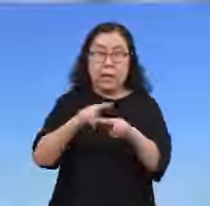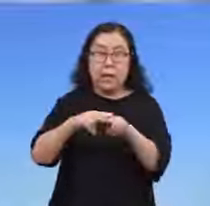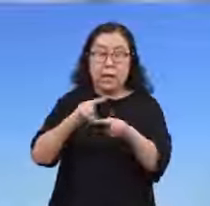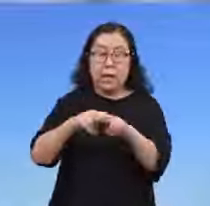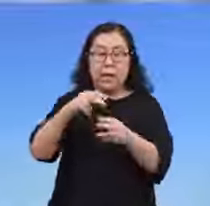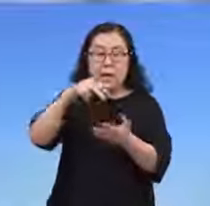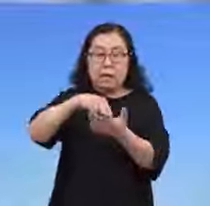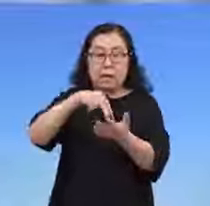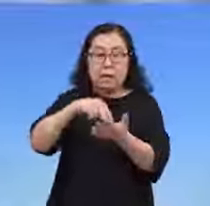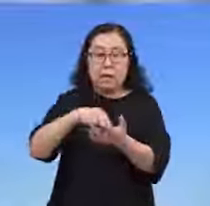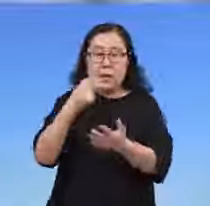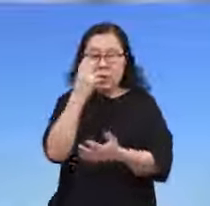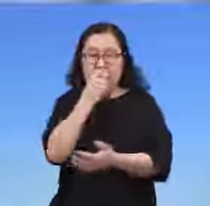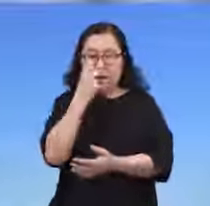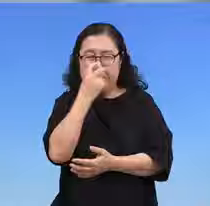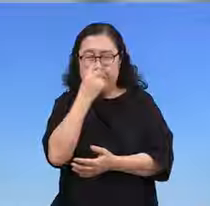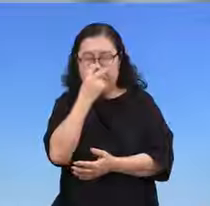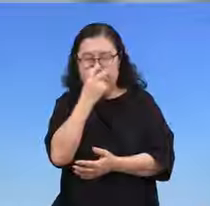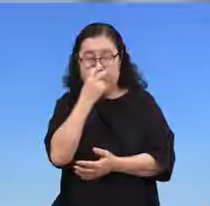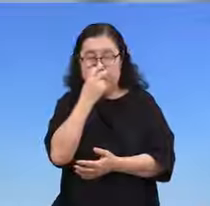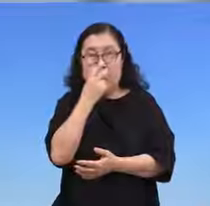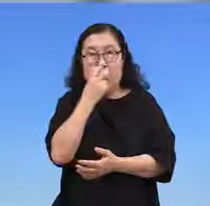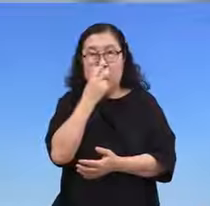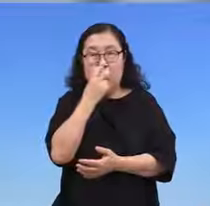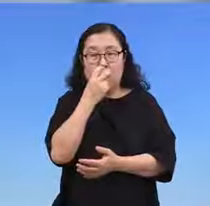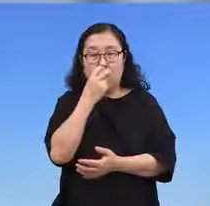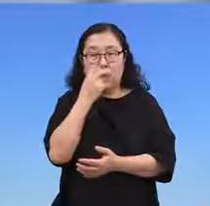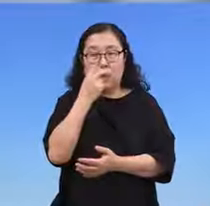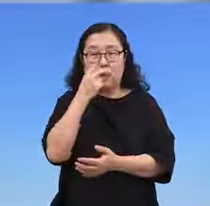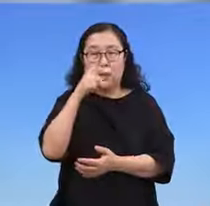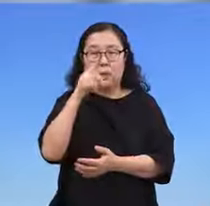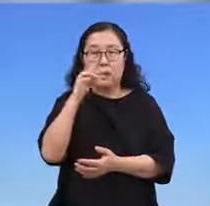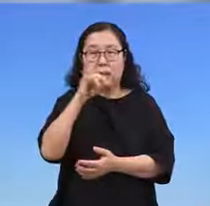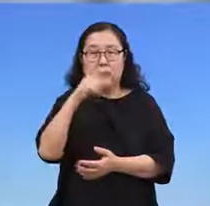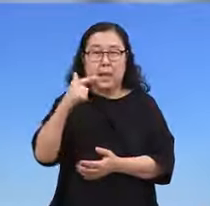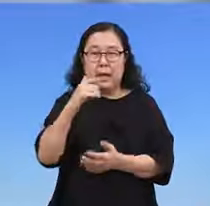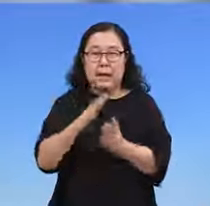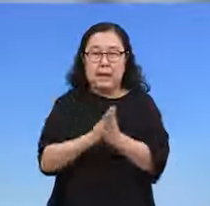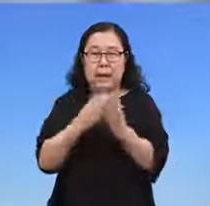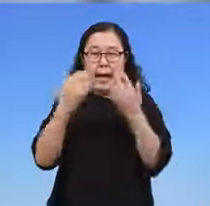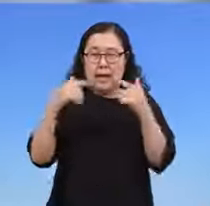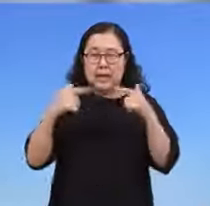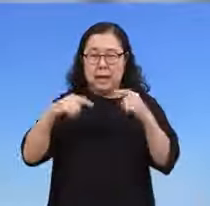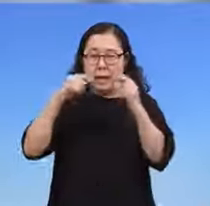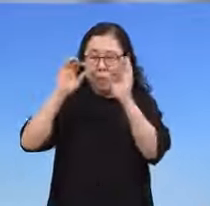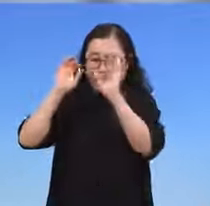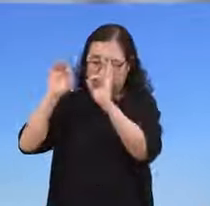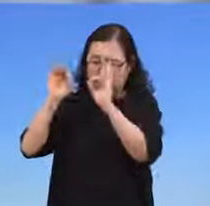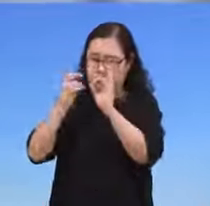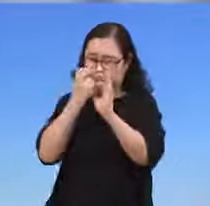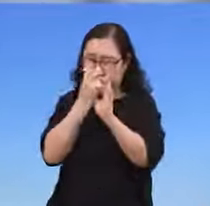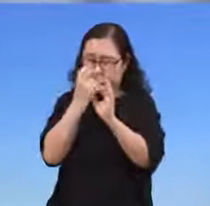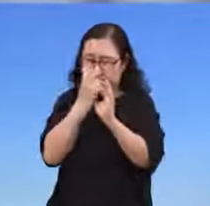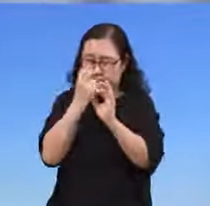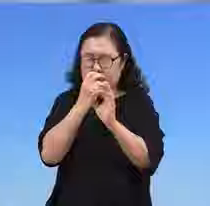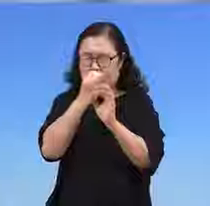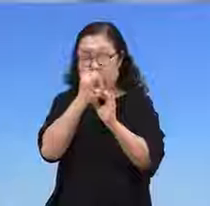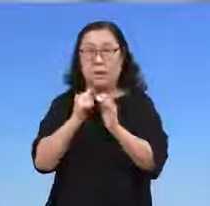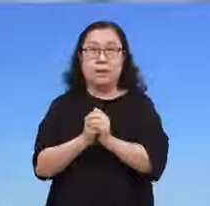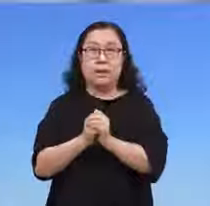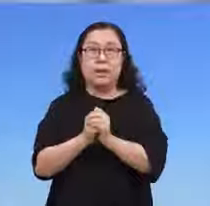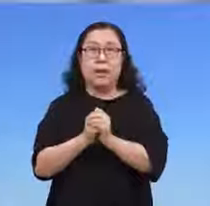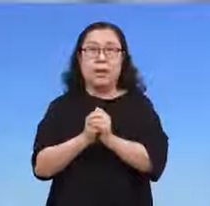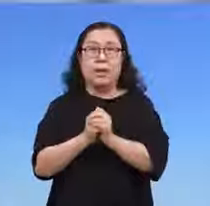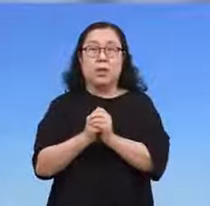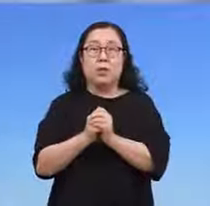감독과 혹은 코치의 사인에 늘 그 주의롭게 보고 있다는 거, 이게 되게 흥미롭습니다. 그래서